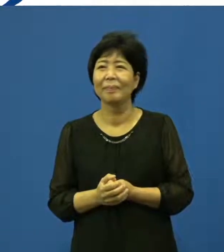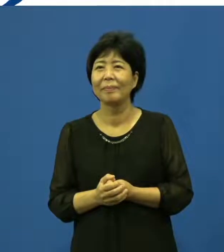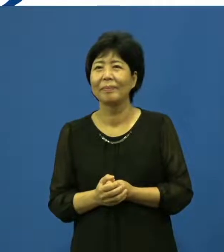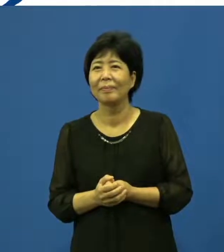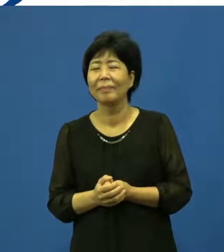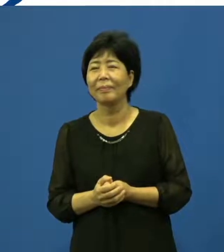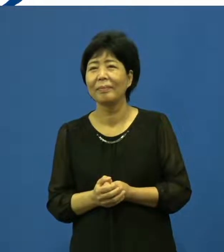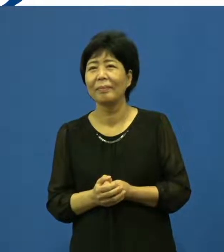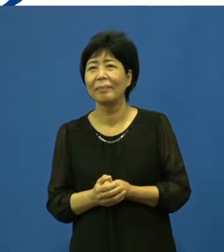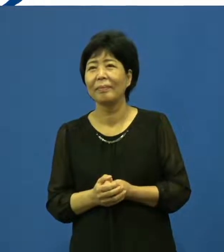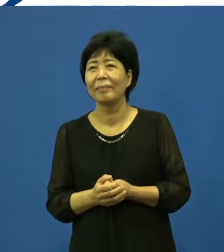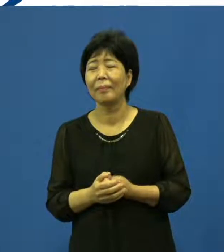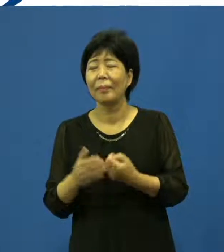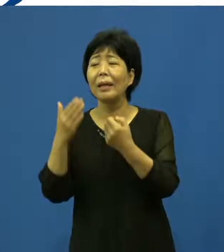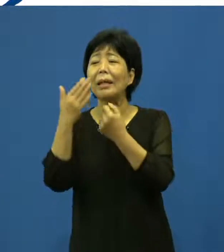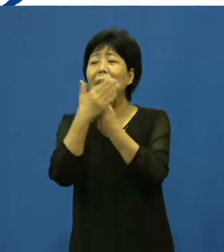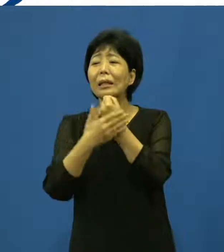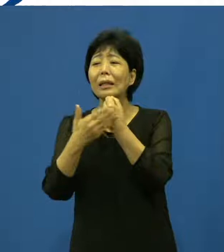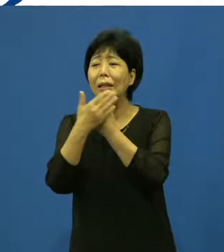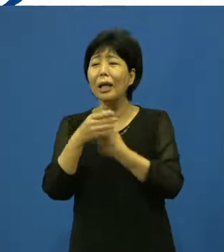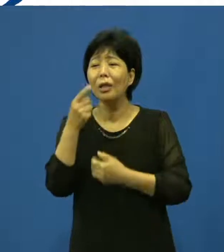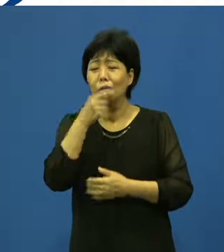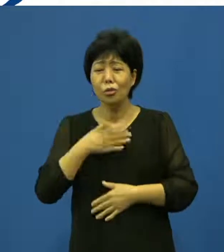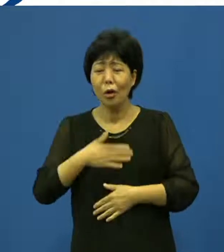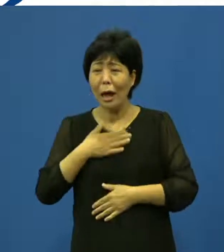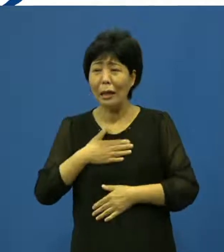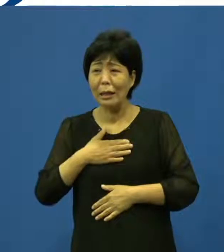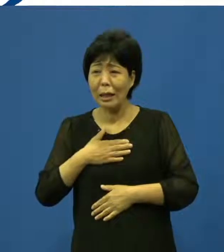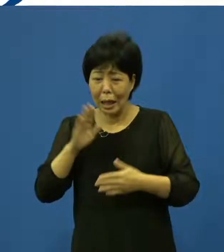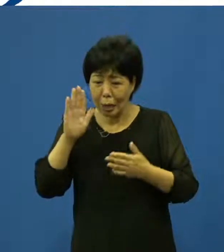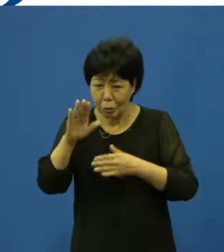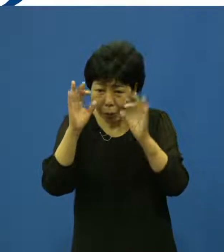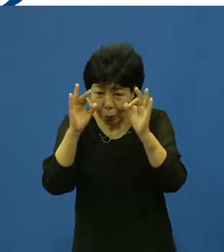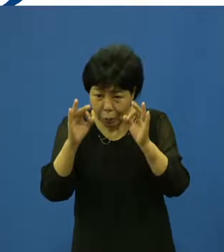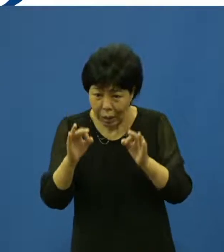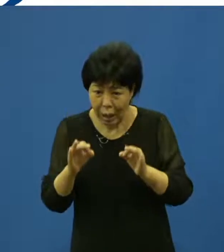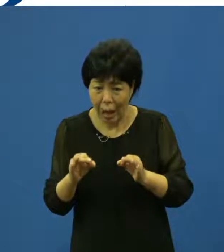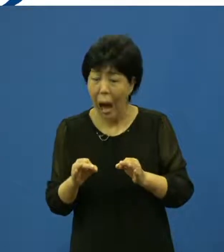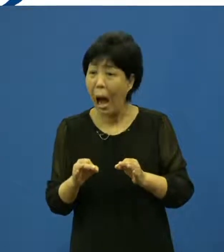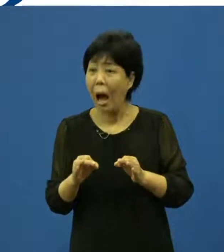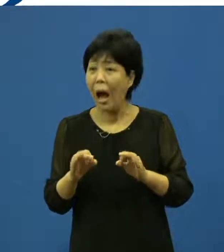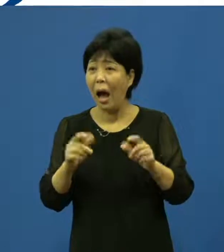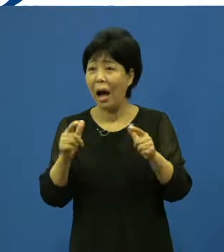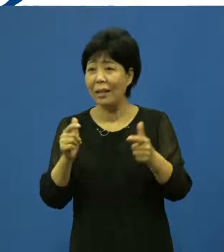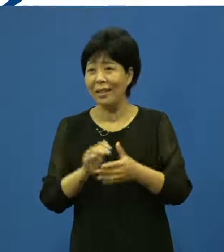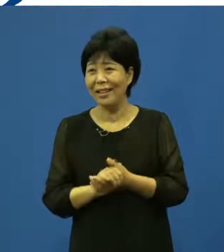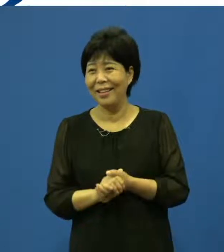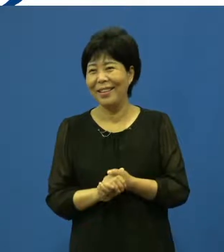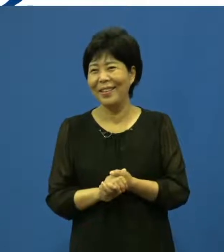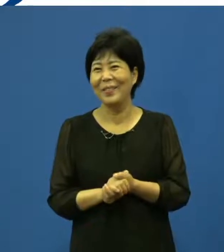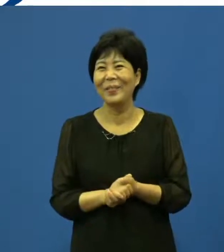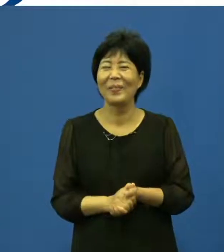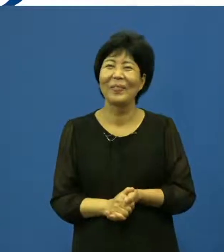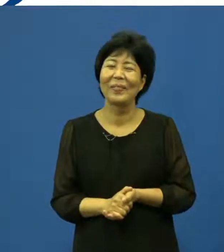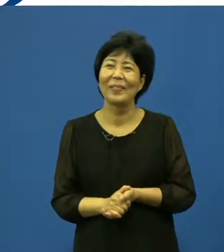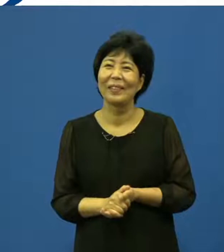은혜인 줄 알았는데 은혜가 아니에요. 계산이 되고 있다는 것입니다. 여러분 받았으면 갚아야 돼요.